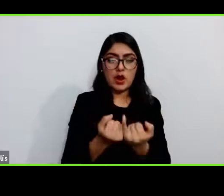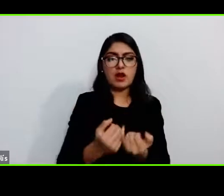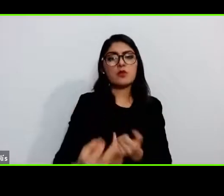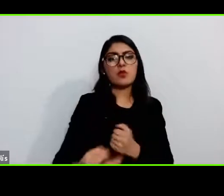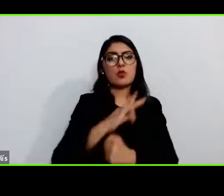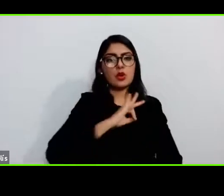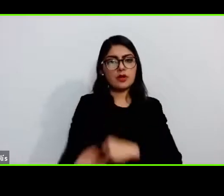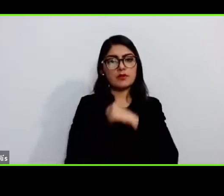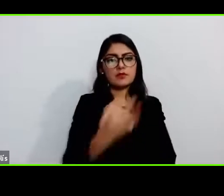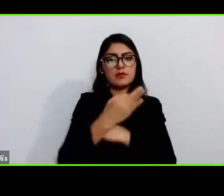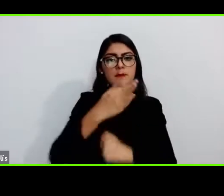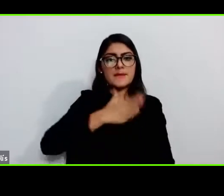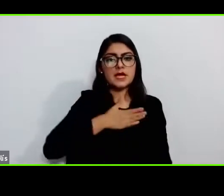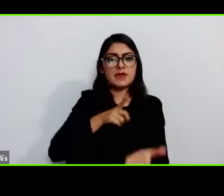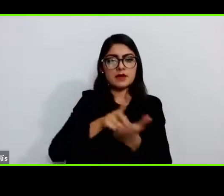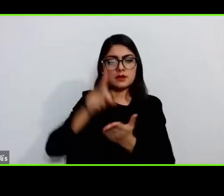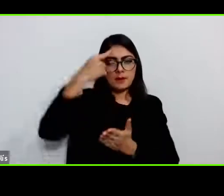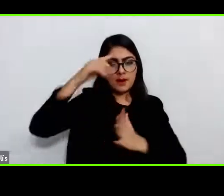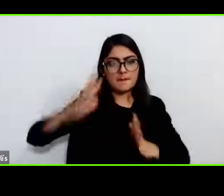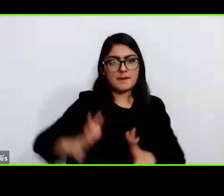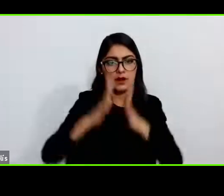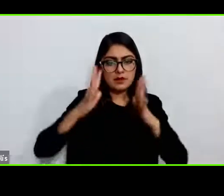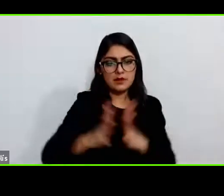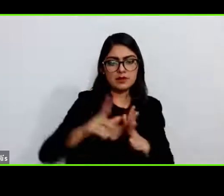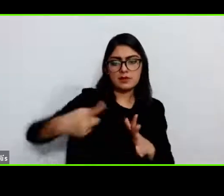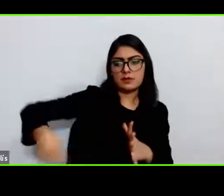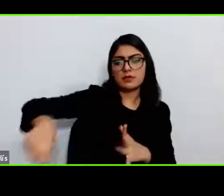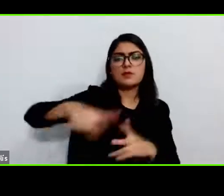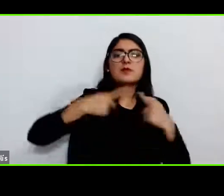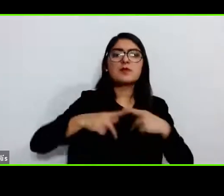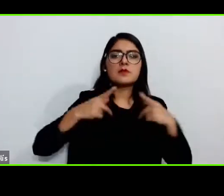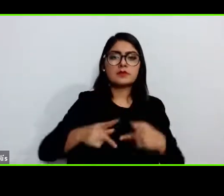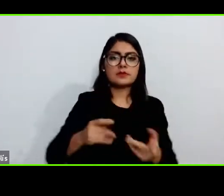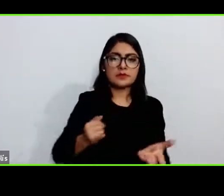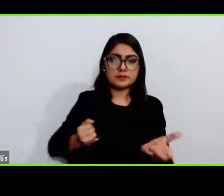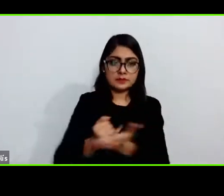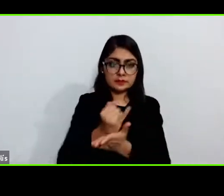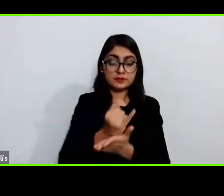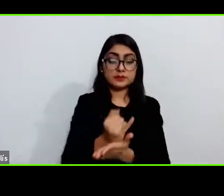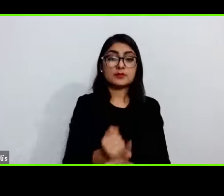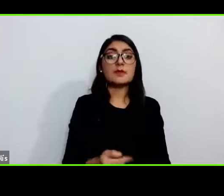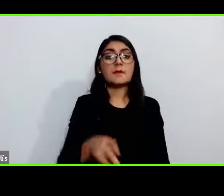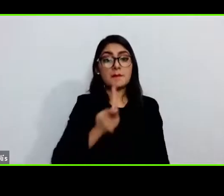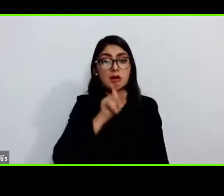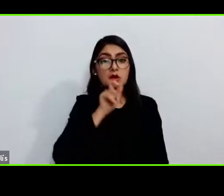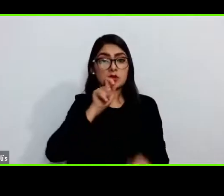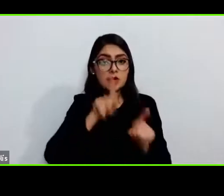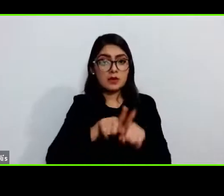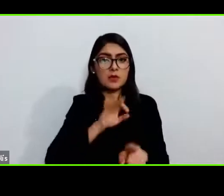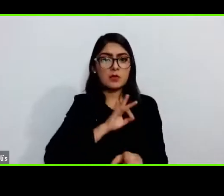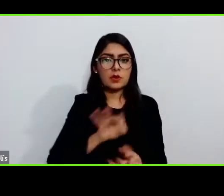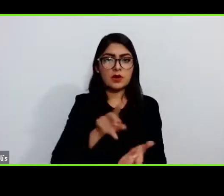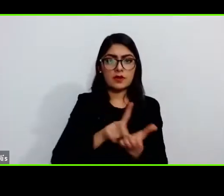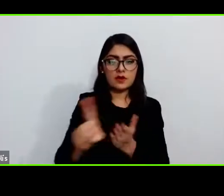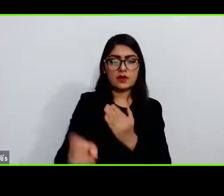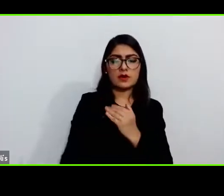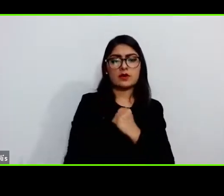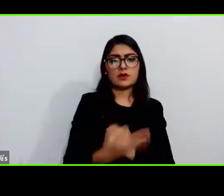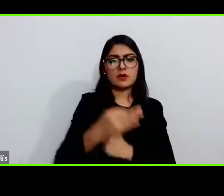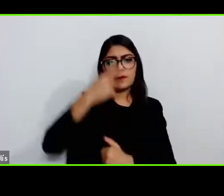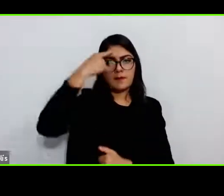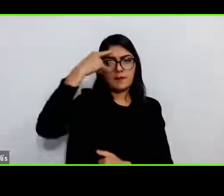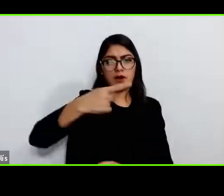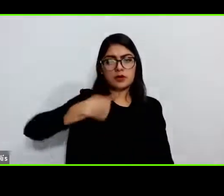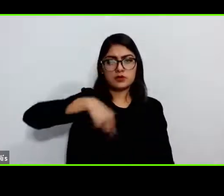en las decisiones democráticas, en el autogobierno colectivo, pero también nos puede dar derecho, sobre todo los derechos sociales, a las